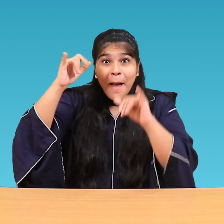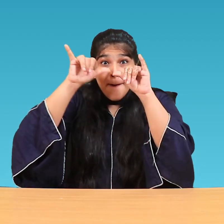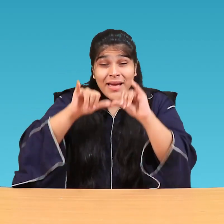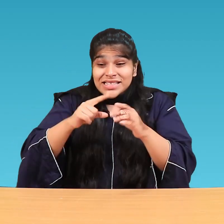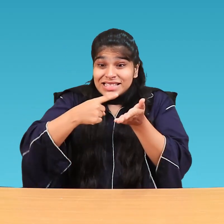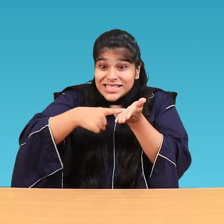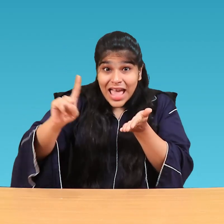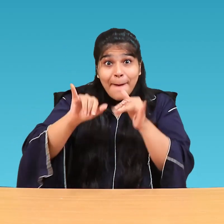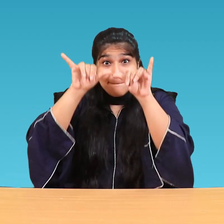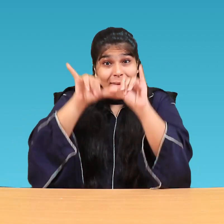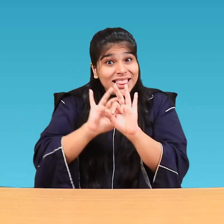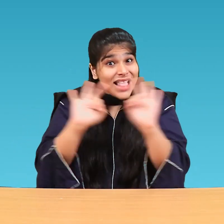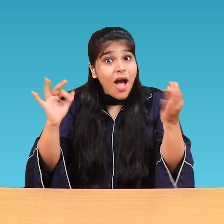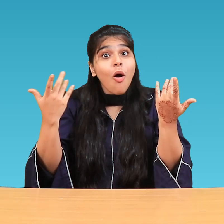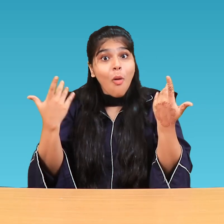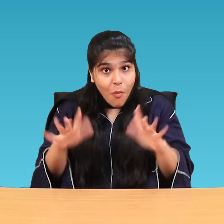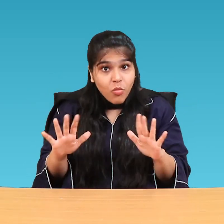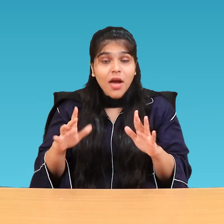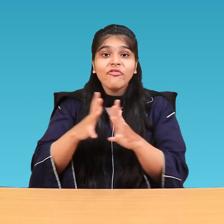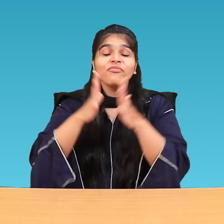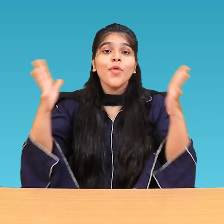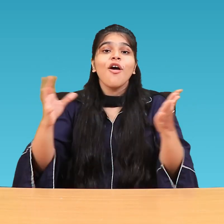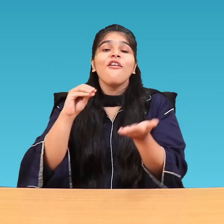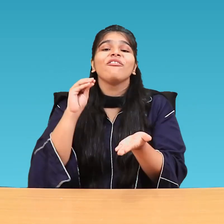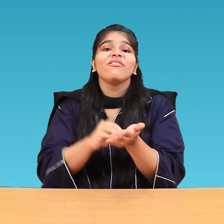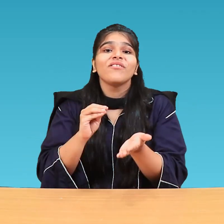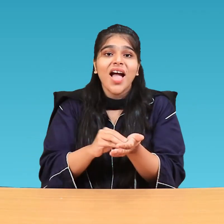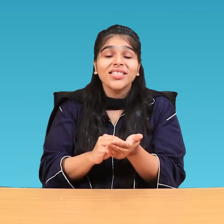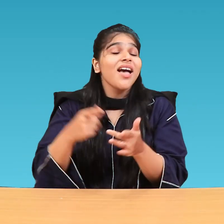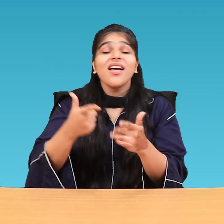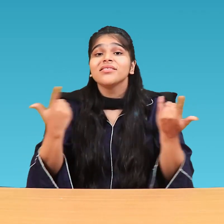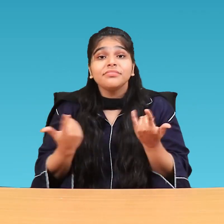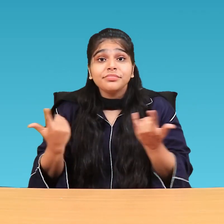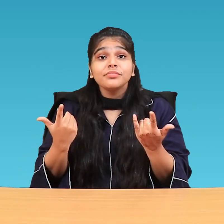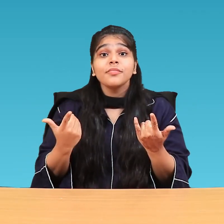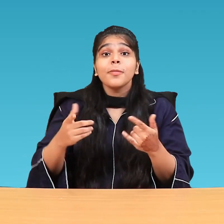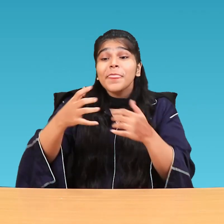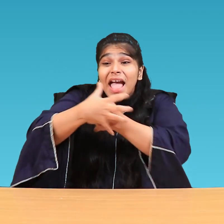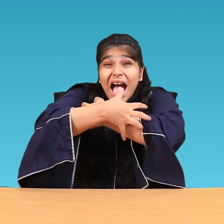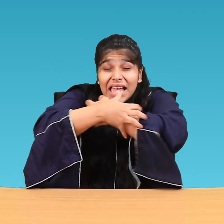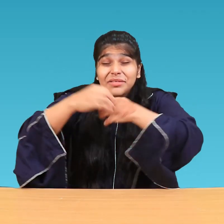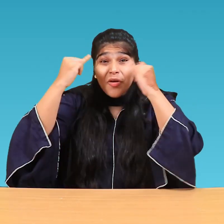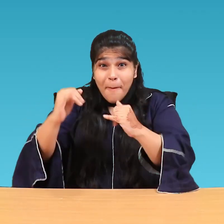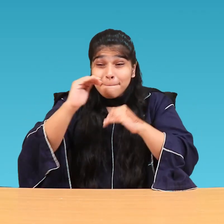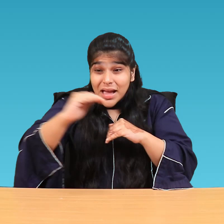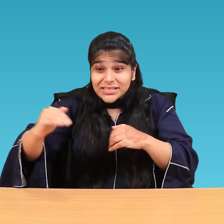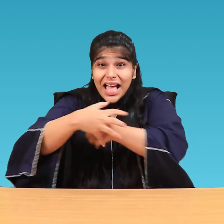पाकिस्तान में इम्प्लीमेंट होती है तो इसका सबसे बड़ा फ़ायदा जो है ये होगा कि गरीब से गरीब तर बच्चे और अमीर